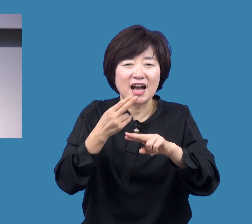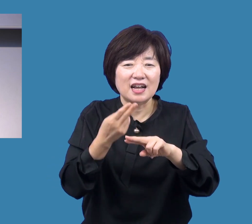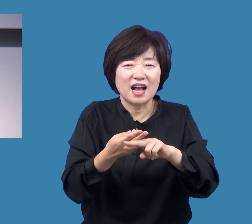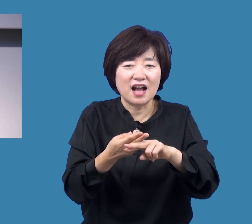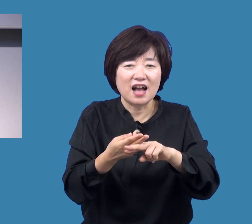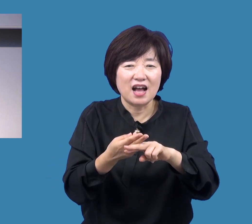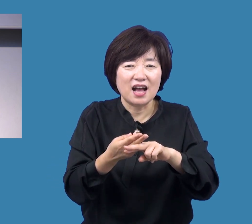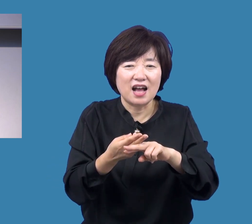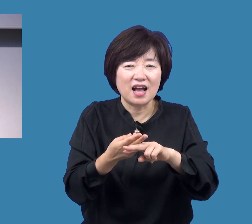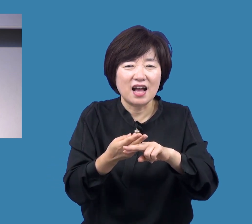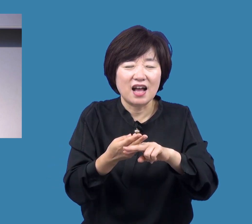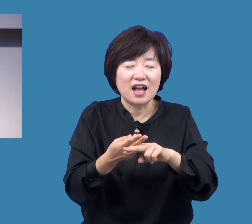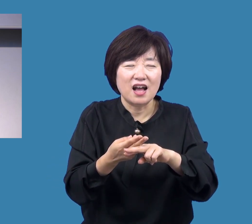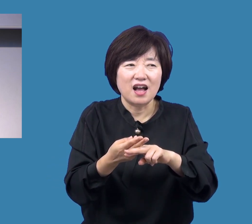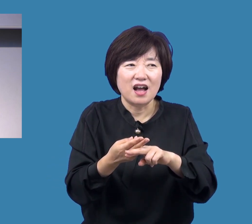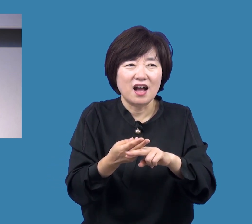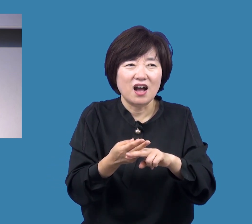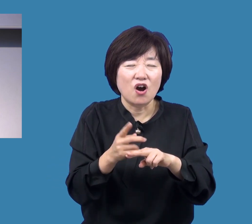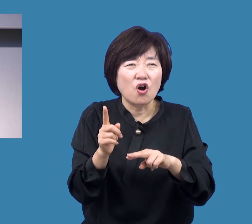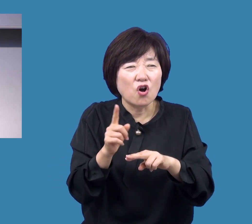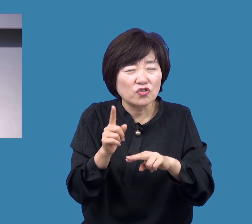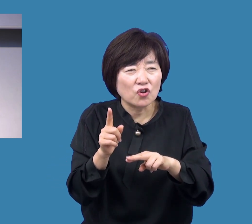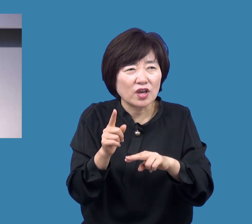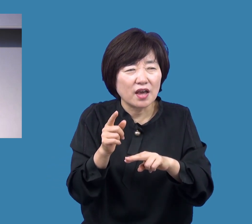부어지는가를 여러분에게 나누고 싶은 거예요.